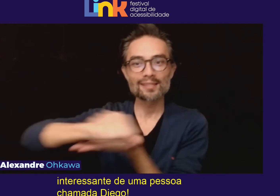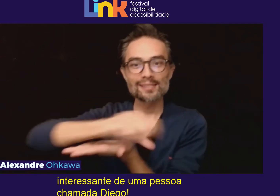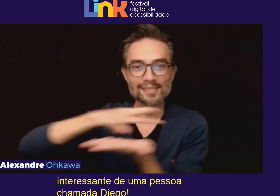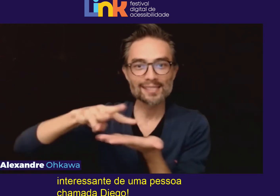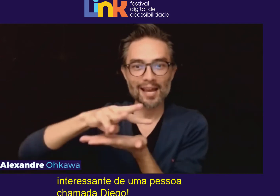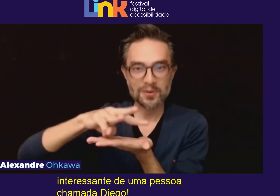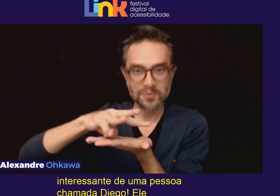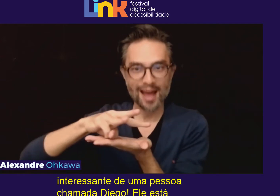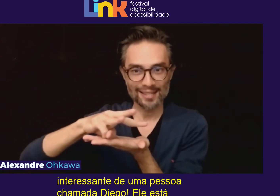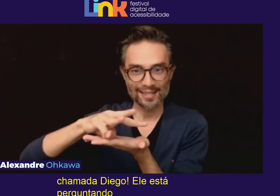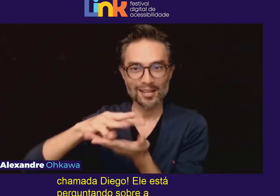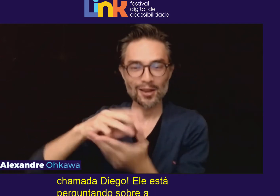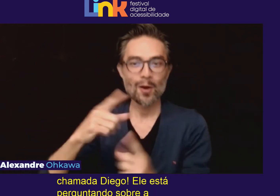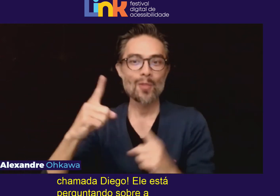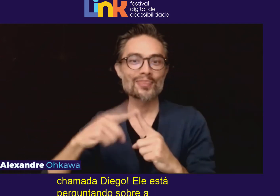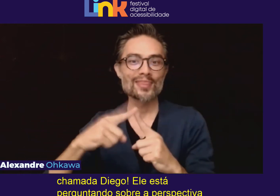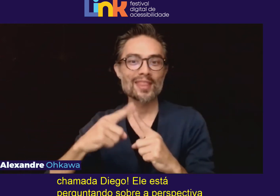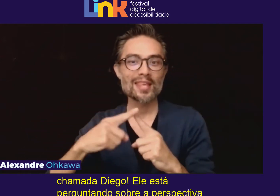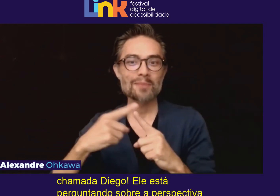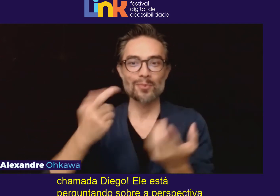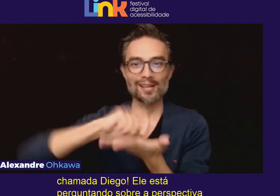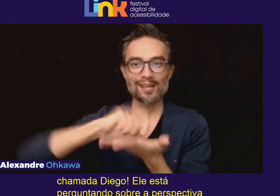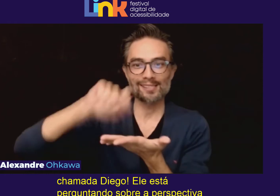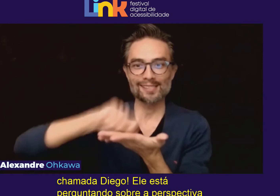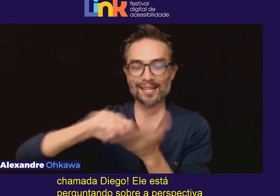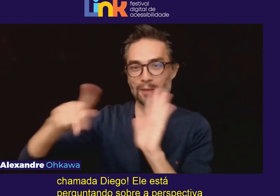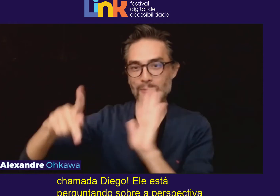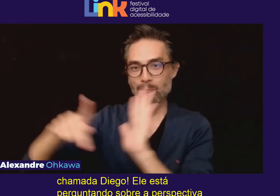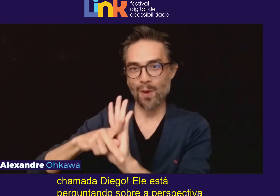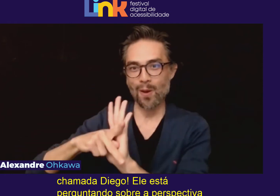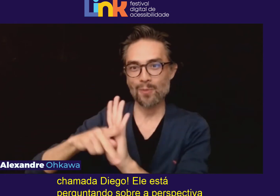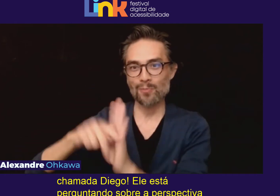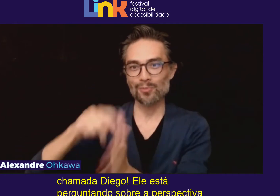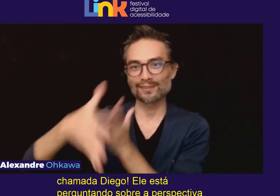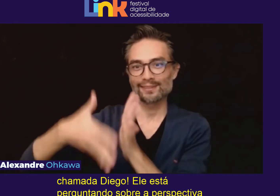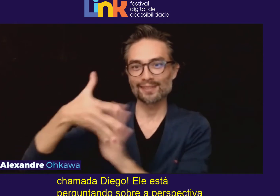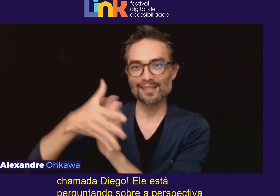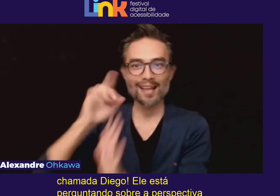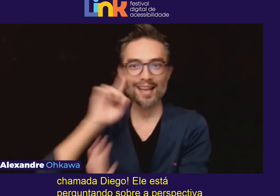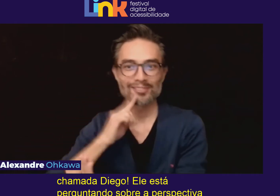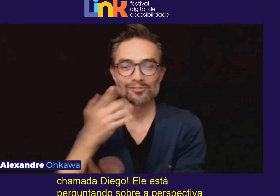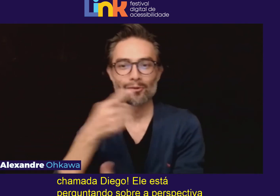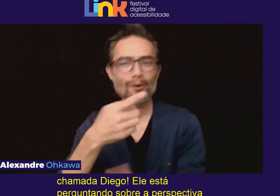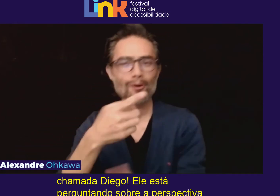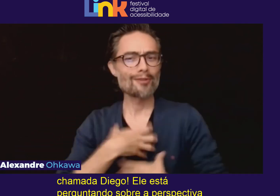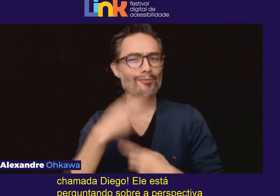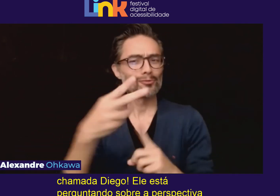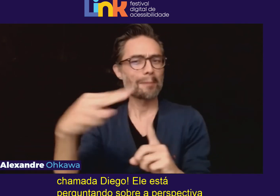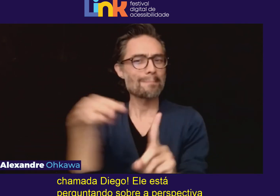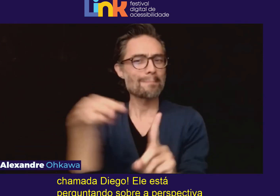perspectiva do ensino do